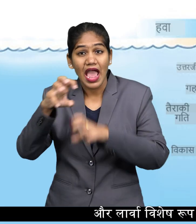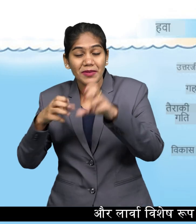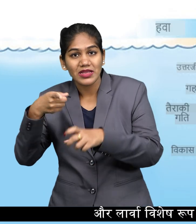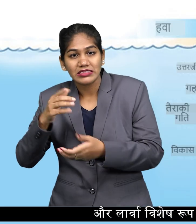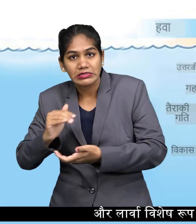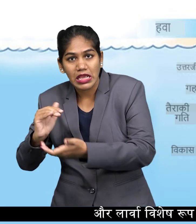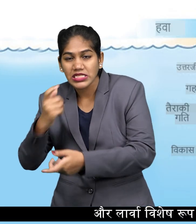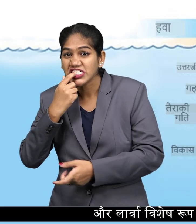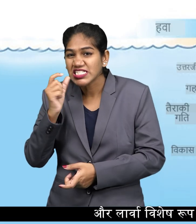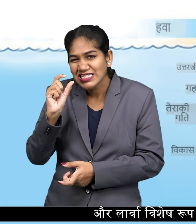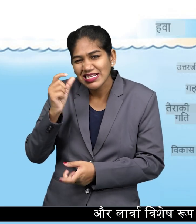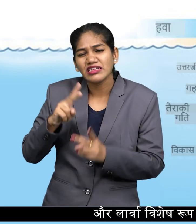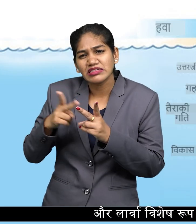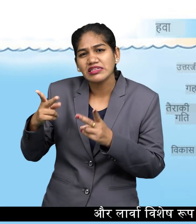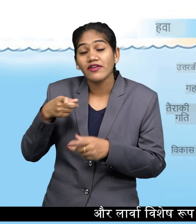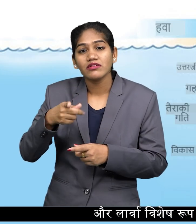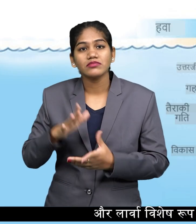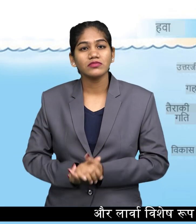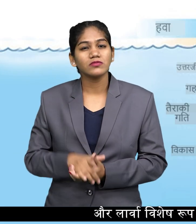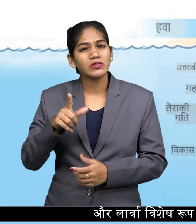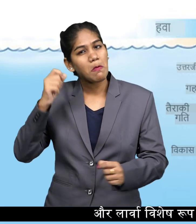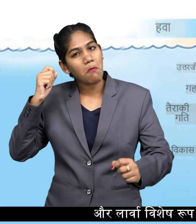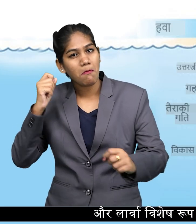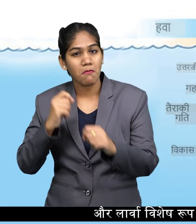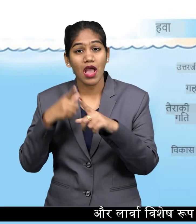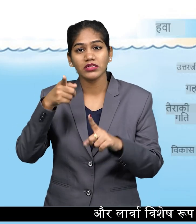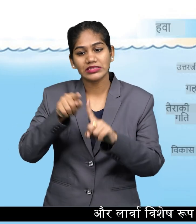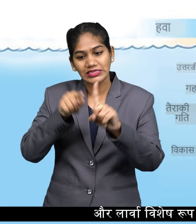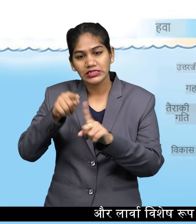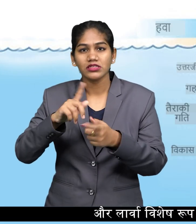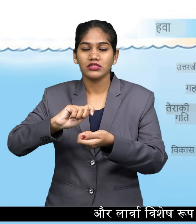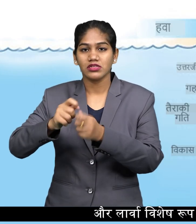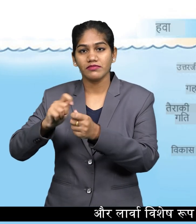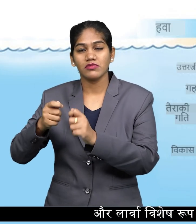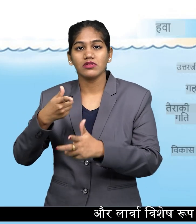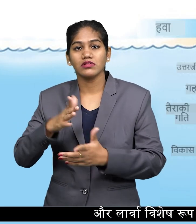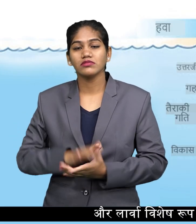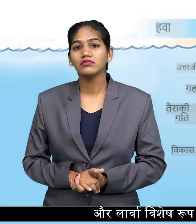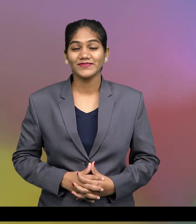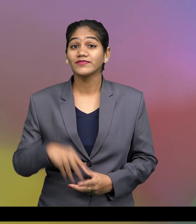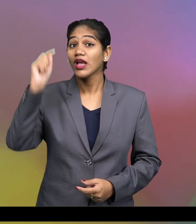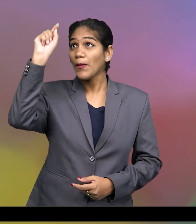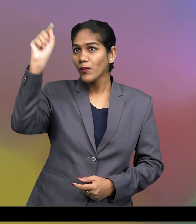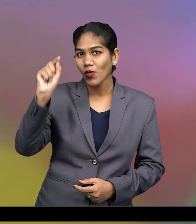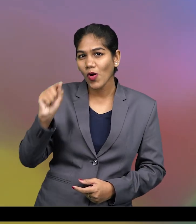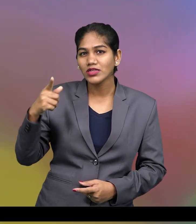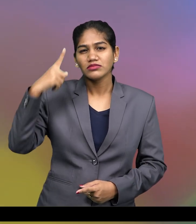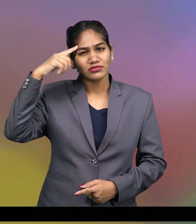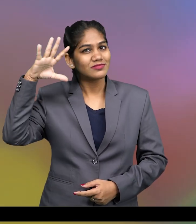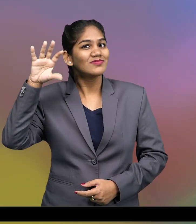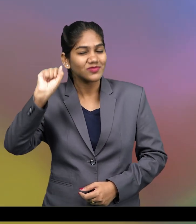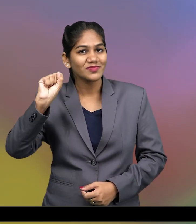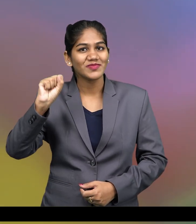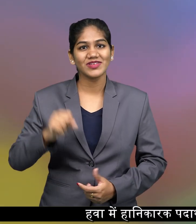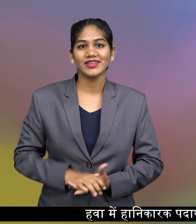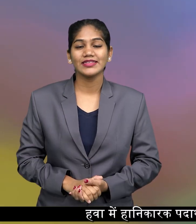और लावा विशेष रूप से तापमान परिवर्तन के प्रति संवेदनशील होते हैं। बातों को याद